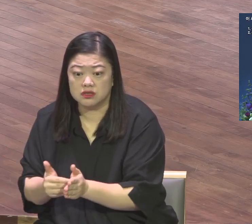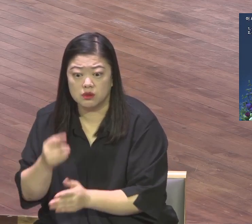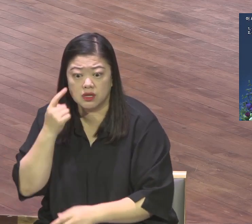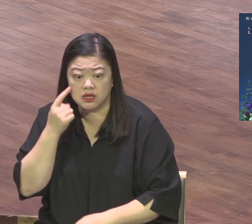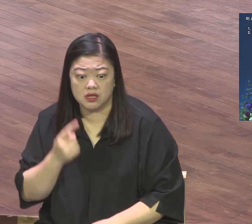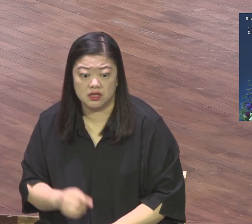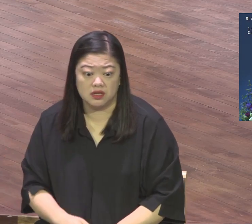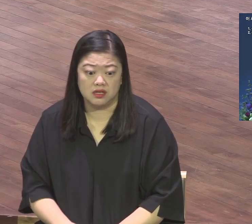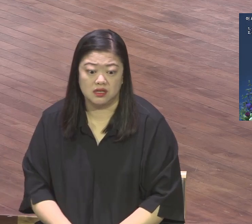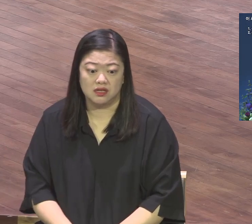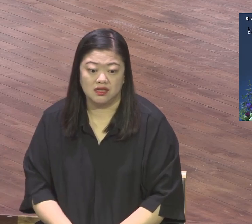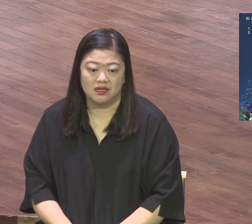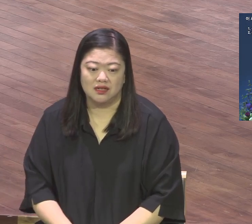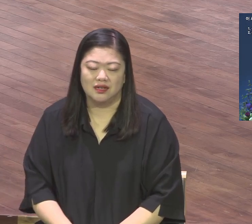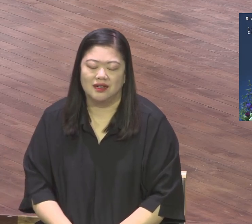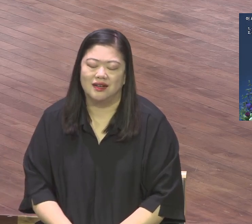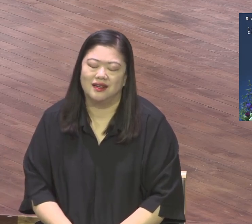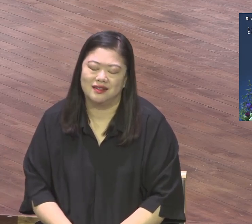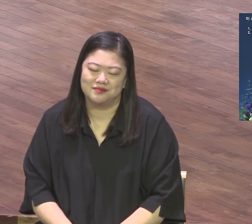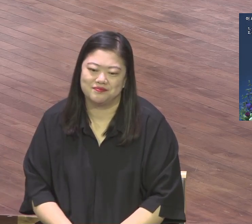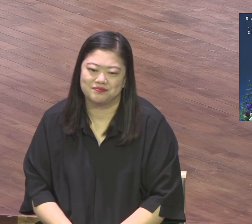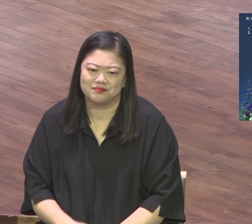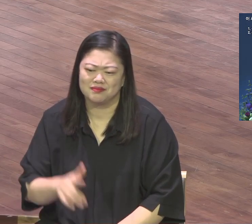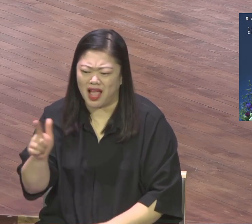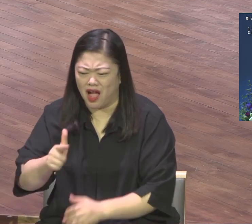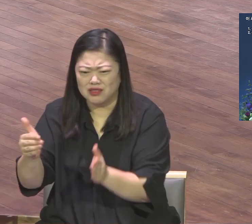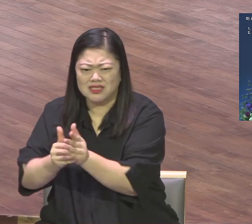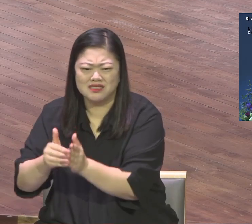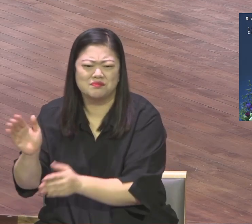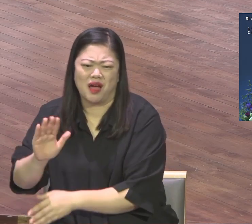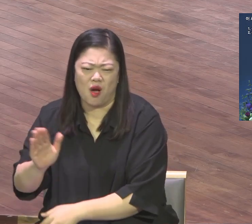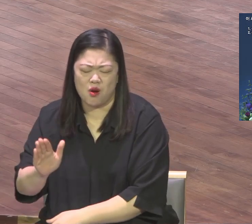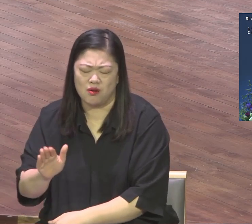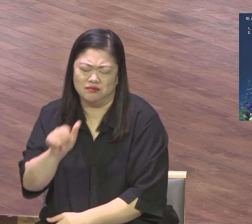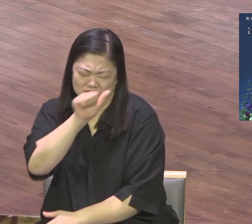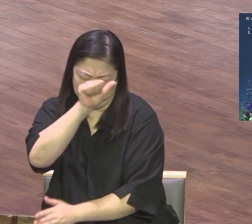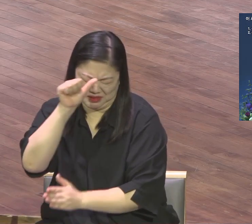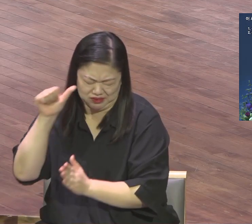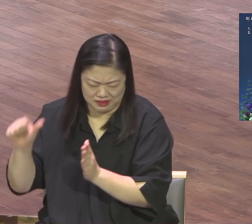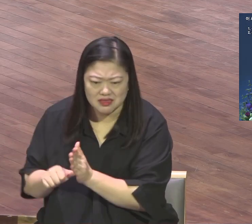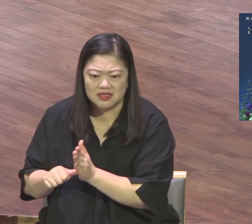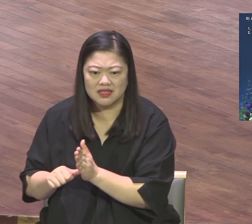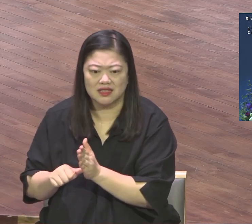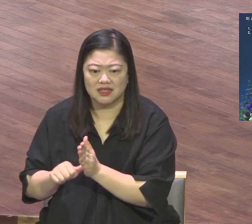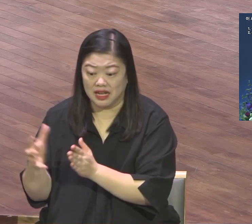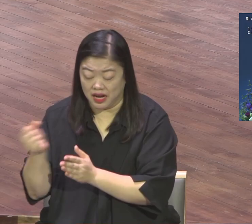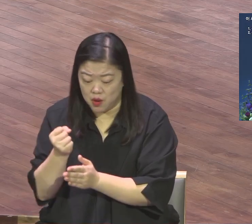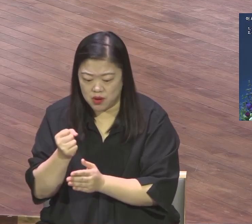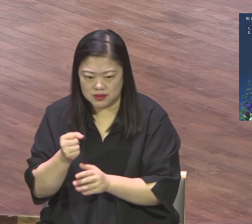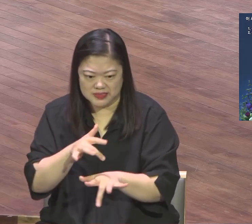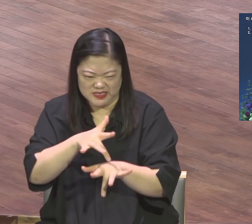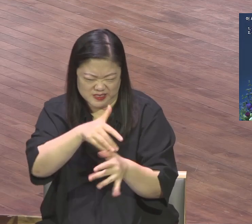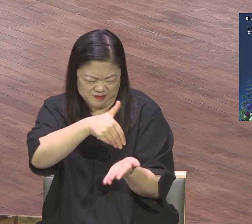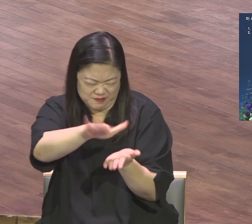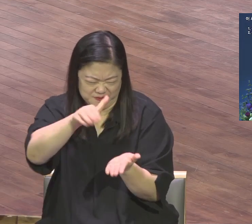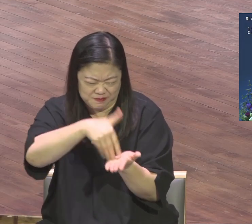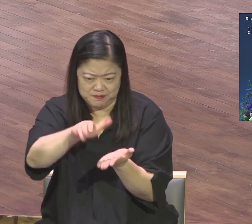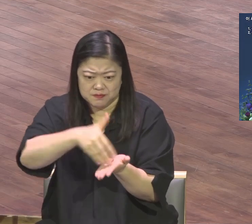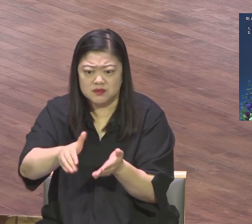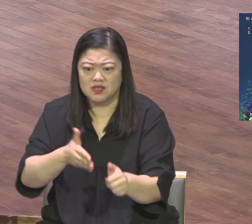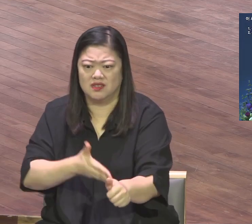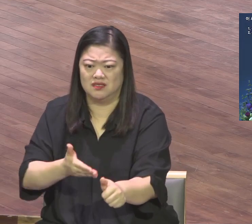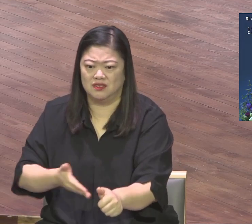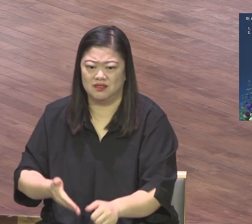진짜 꽃이라고 그렇게 보인다고 향기가 납니까? 열매가 맺힙니까?